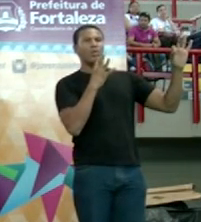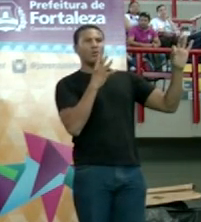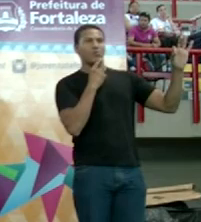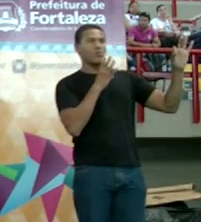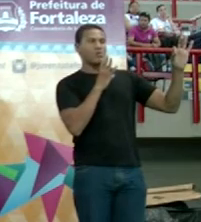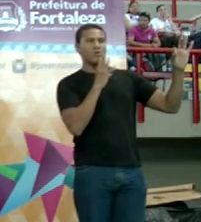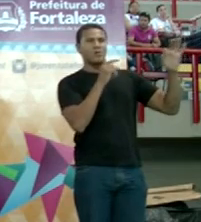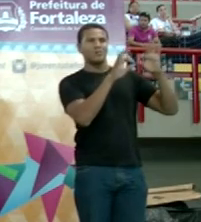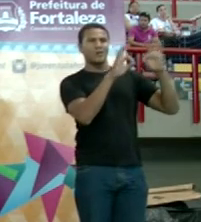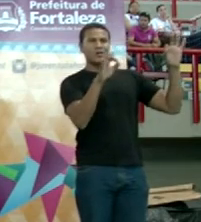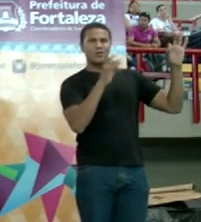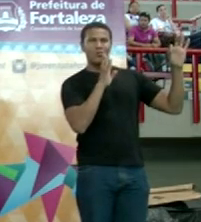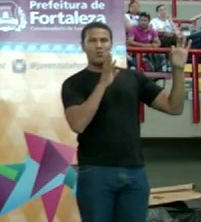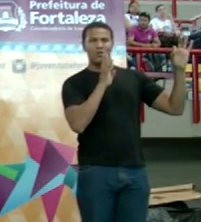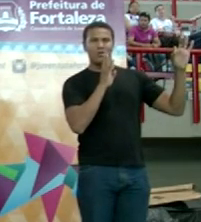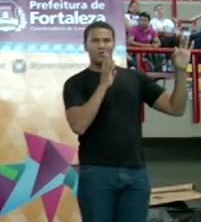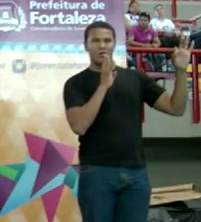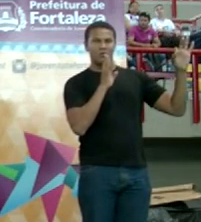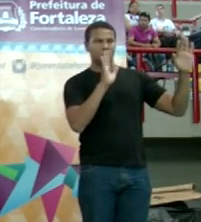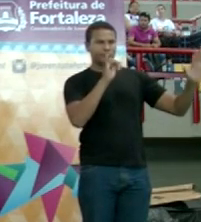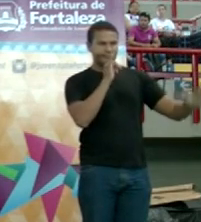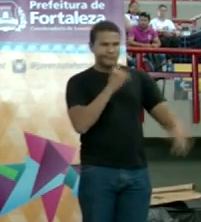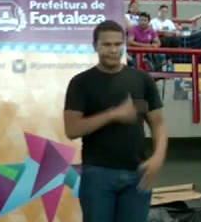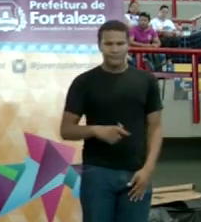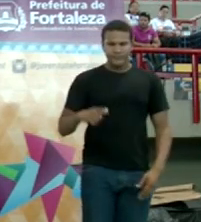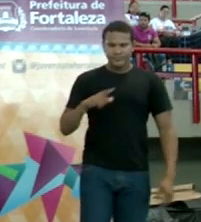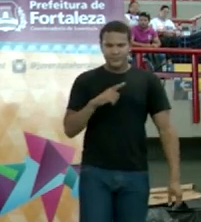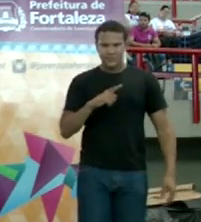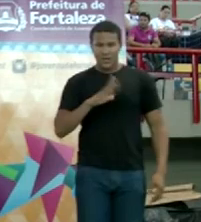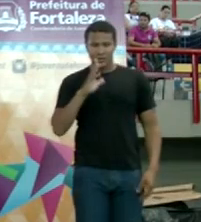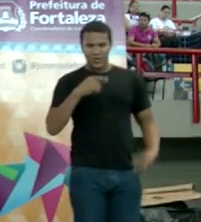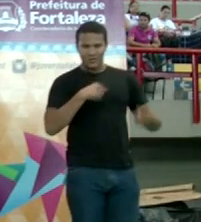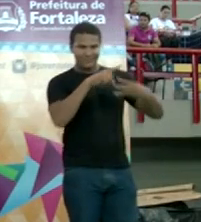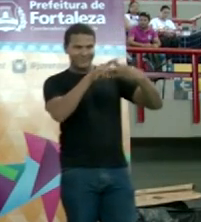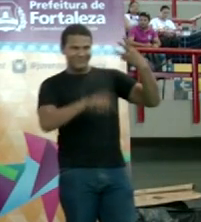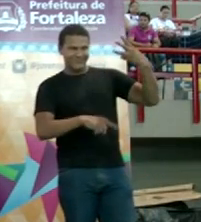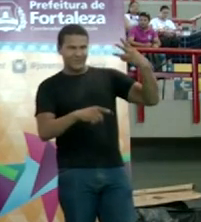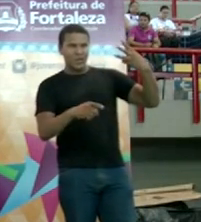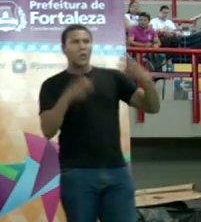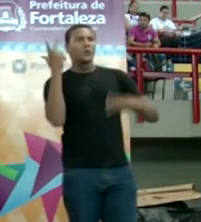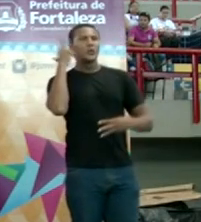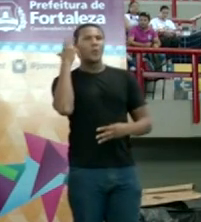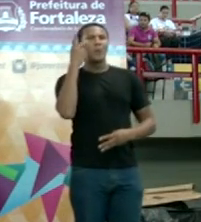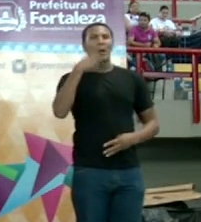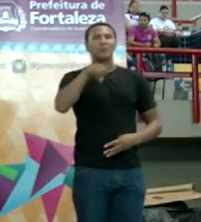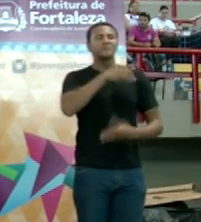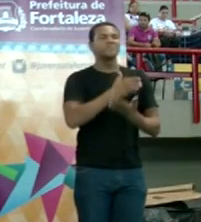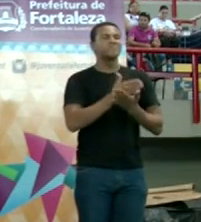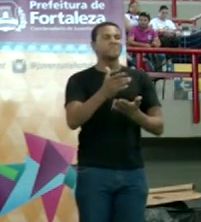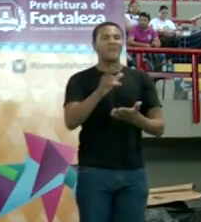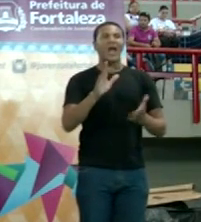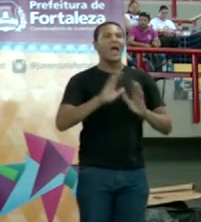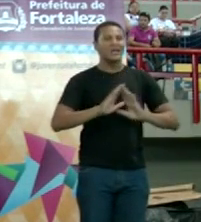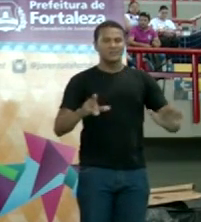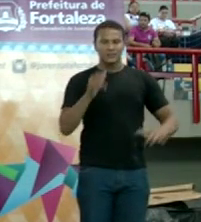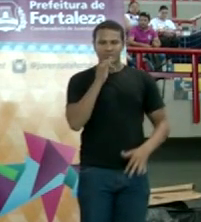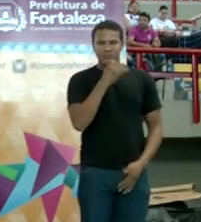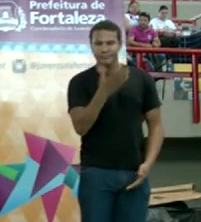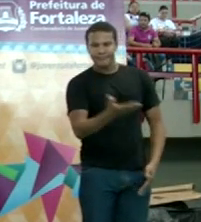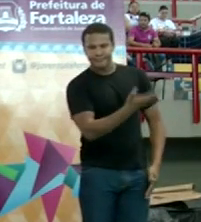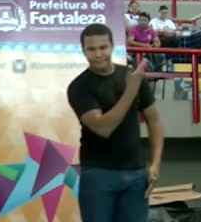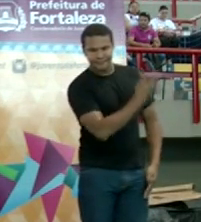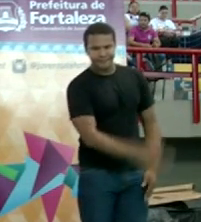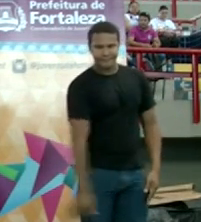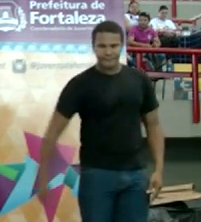lugar comum? Eu botei 3 modelos. Comumente os alunos começam, ele diz assim, na sociedade em que